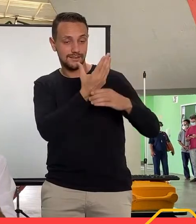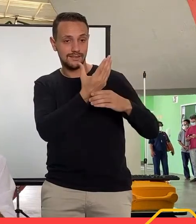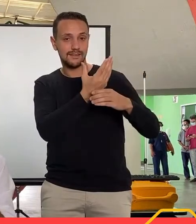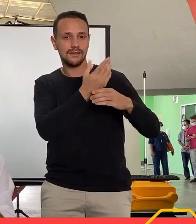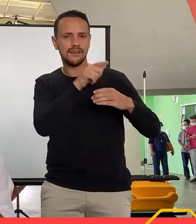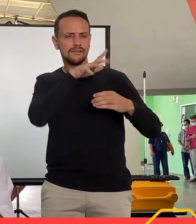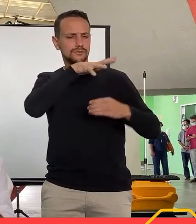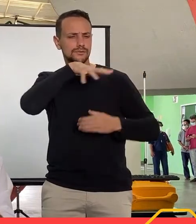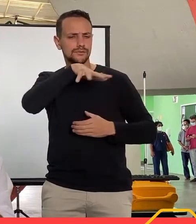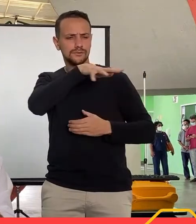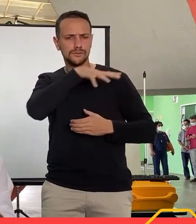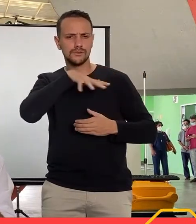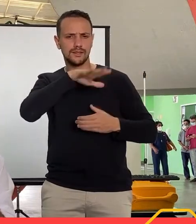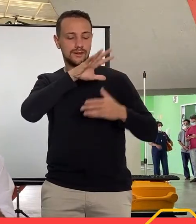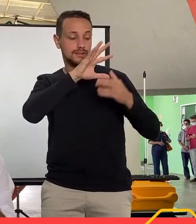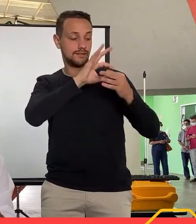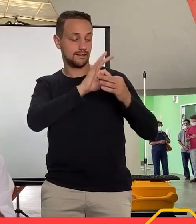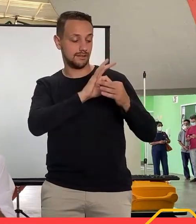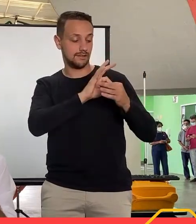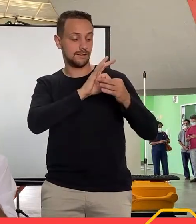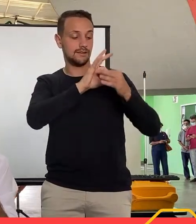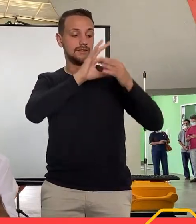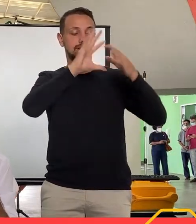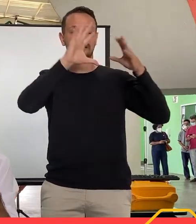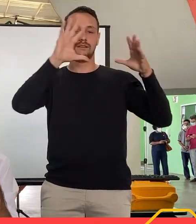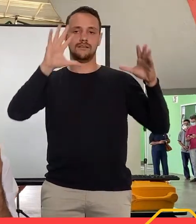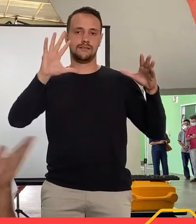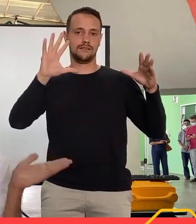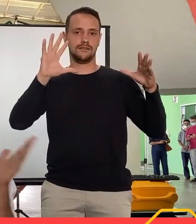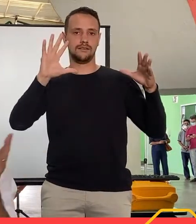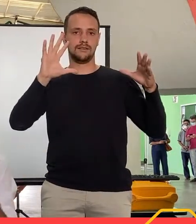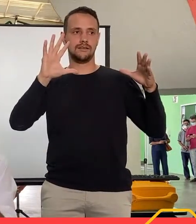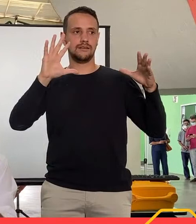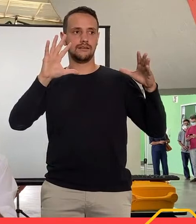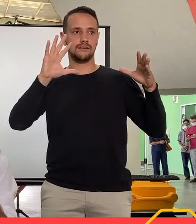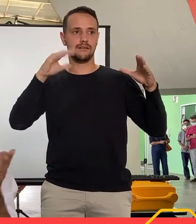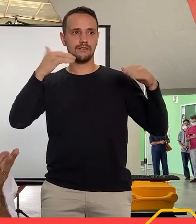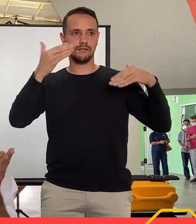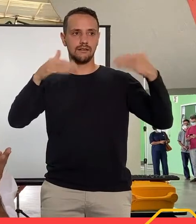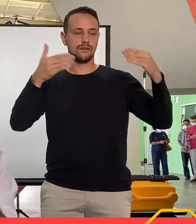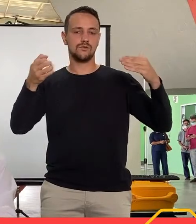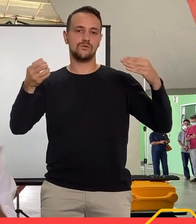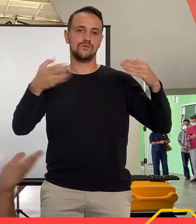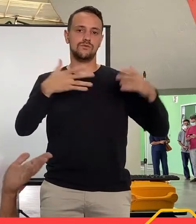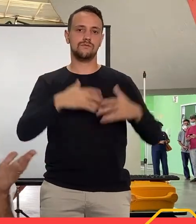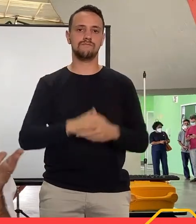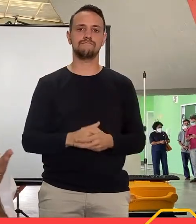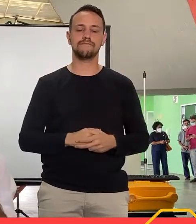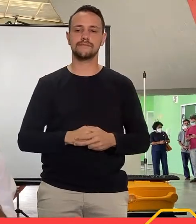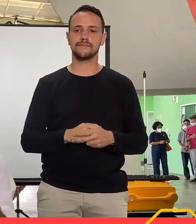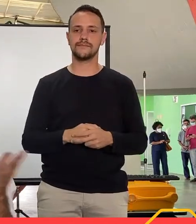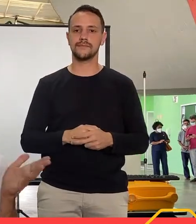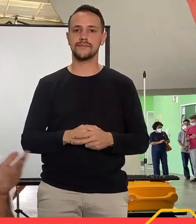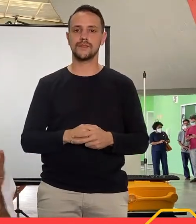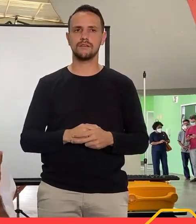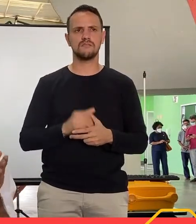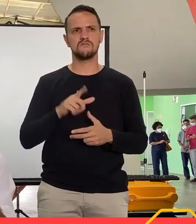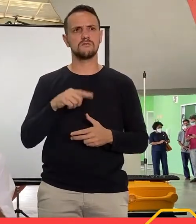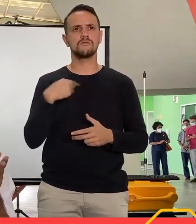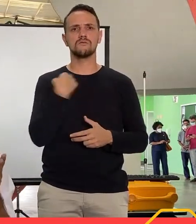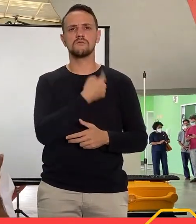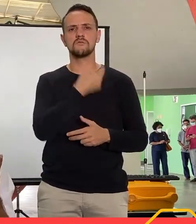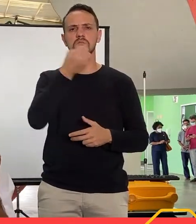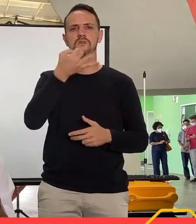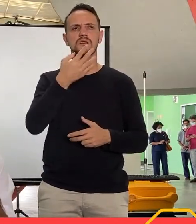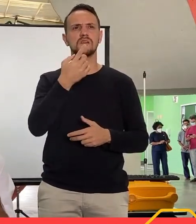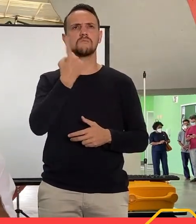desse ambiente libertário que se cria muito recentemente. Estou falando de menos